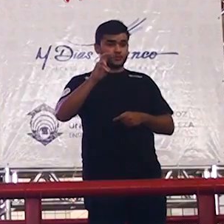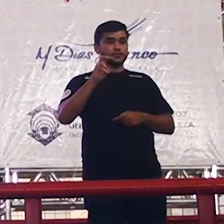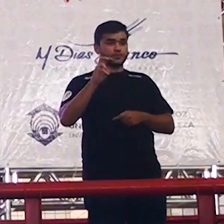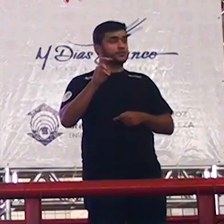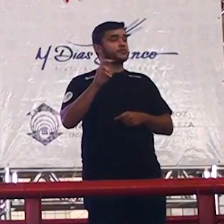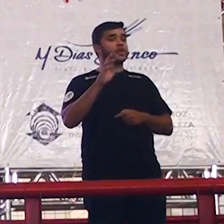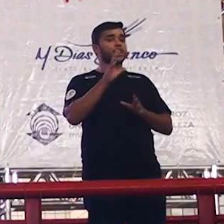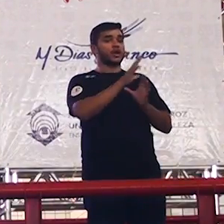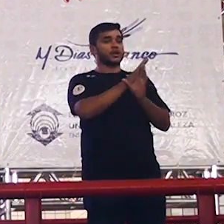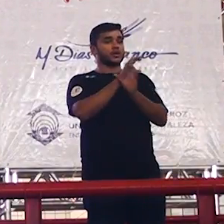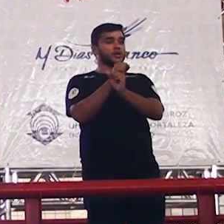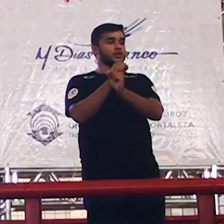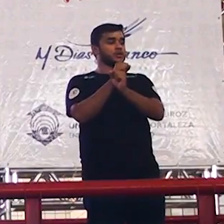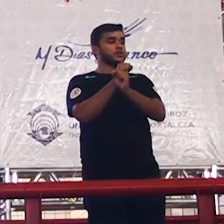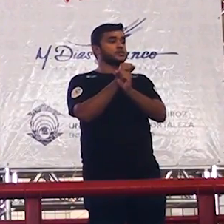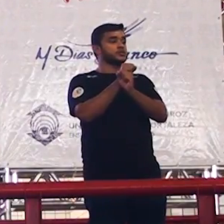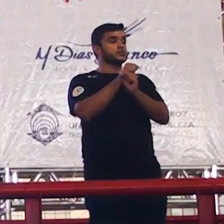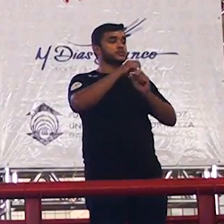aqui vai dar raiz de